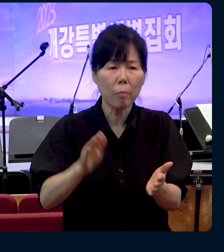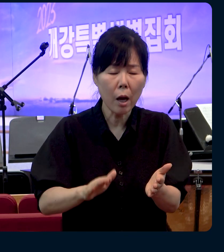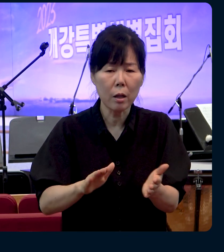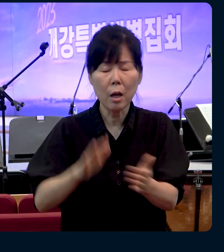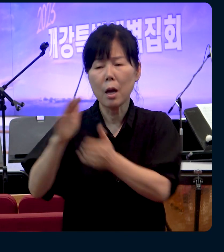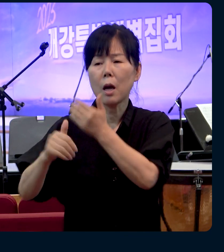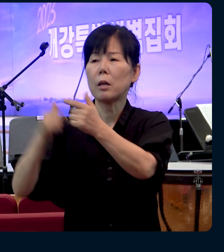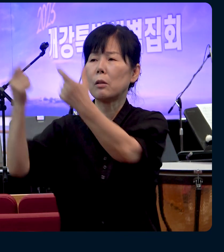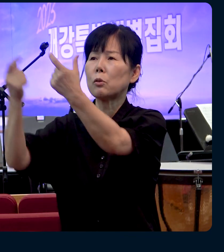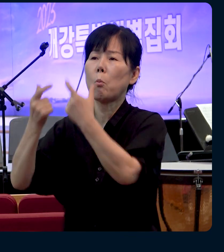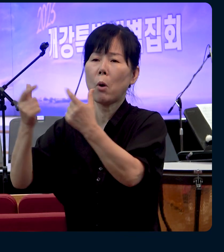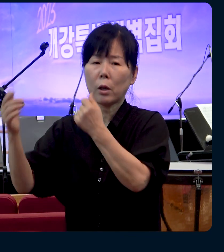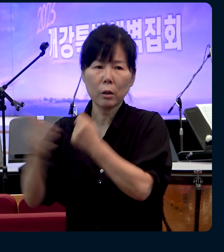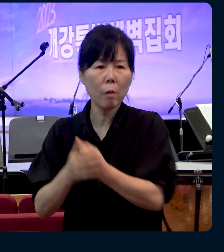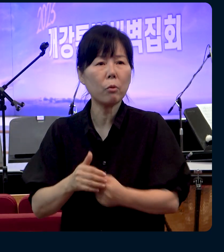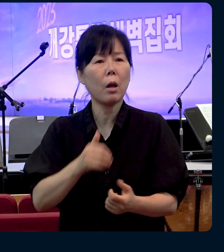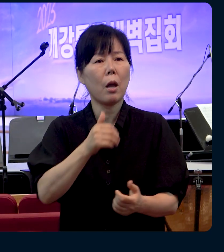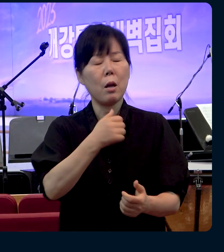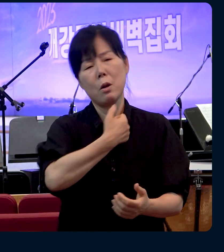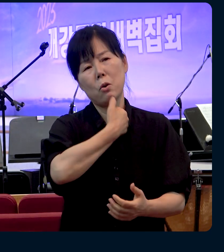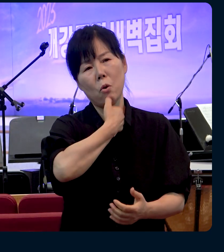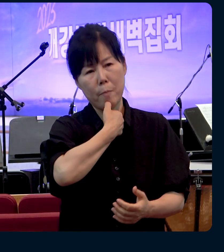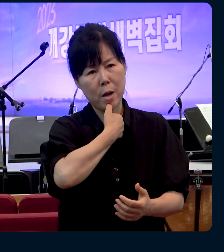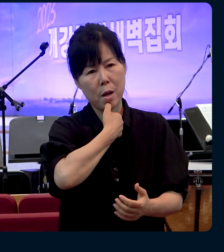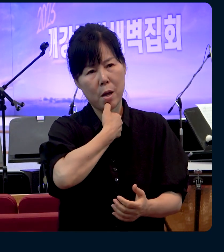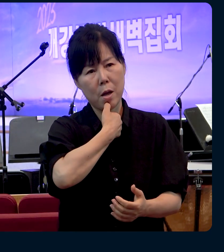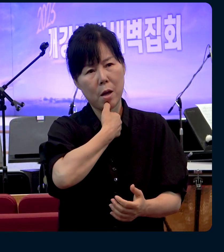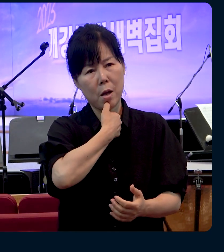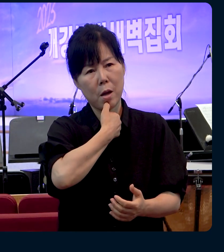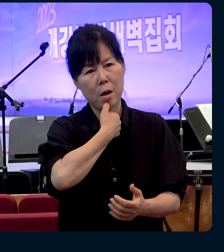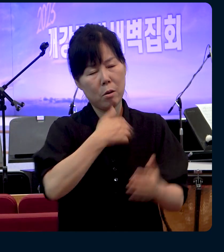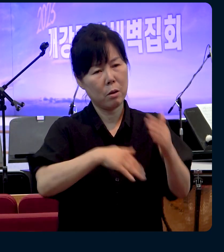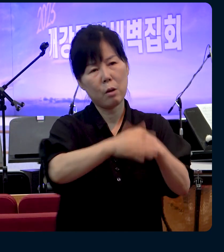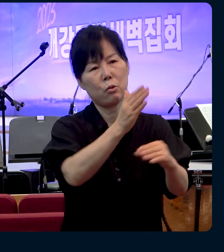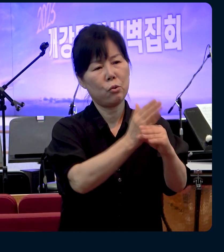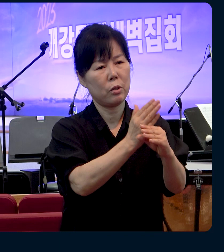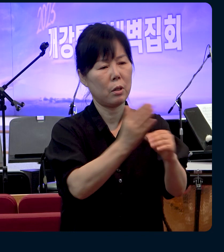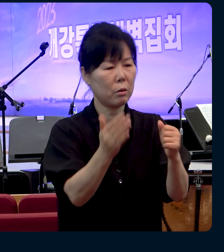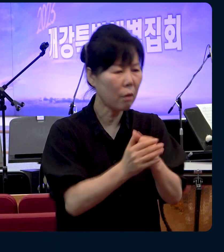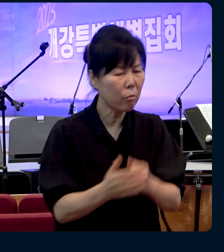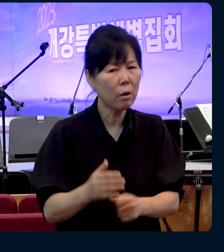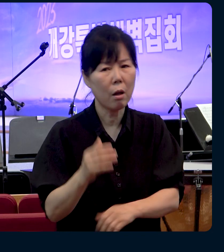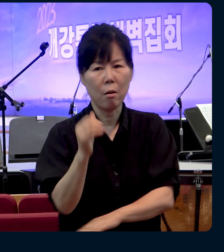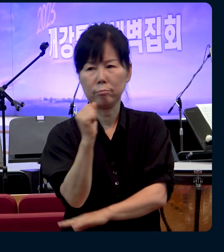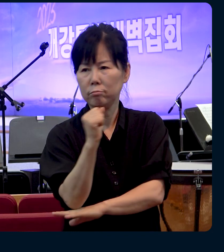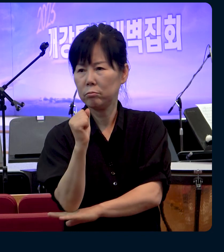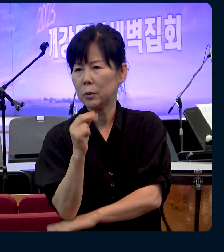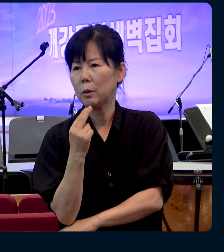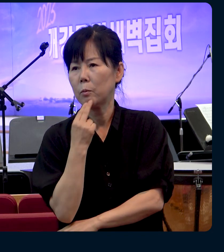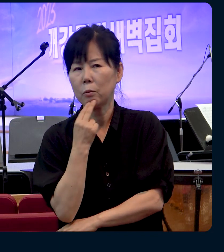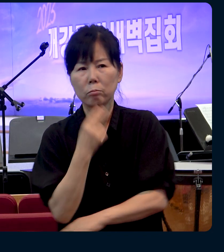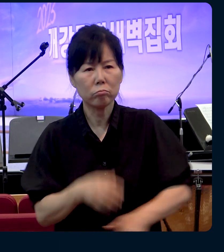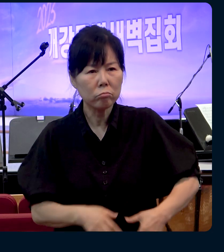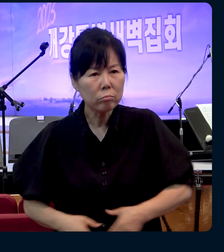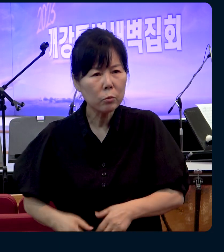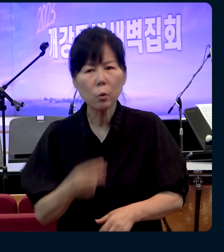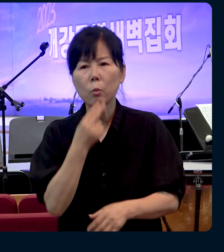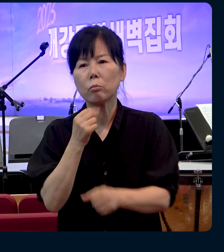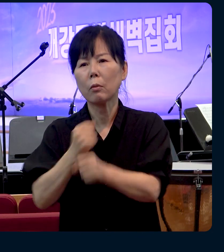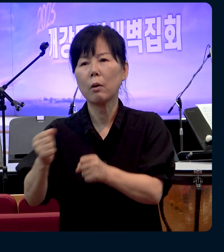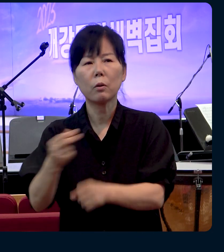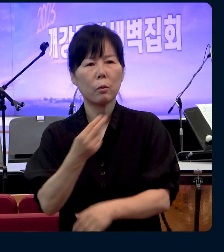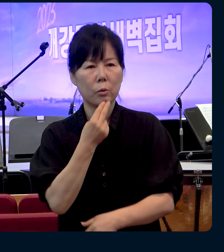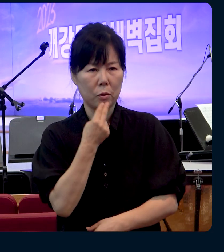하나님 주신 가치가 있기 때문에, 받은 말씀이 있으니까, 언약이 있으니까 말이죠, 흔들리지 않는 거예요. 그랬더니 어느